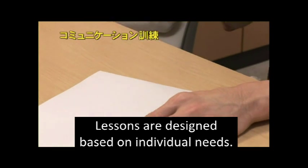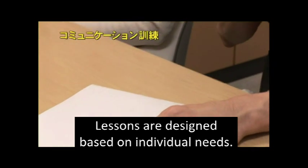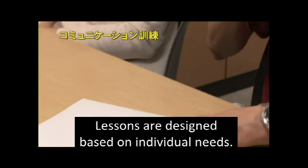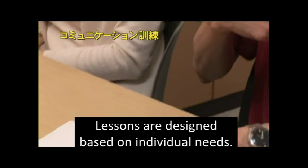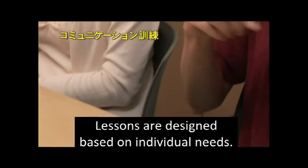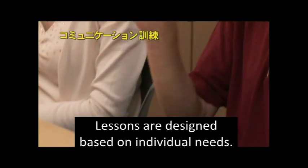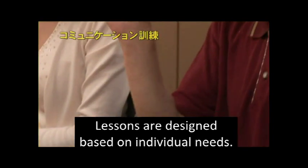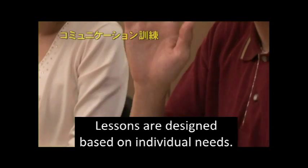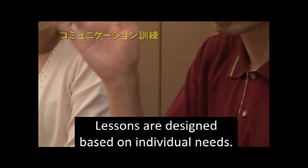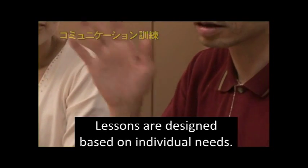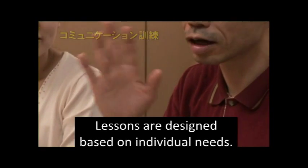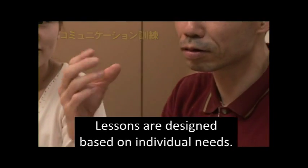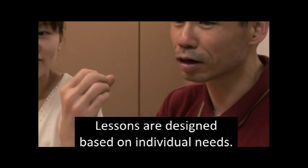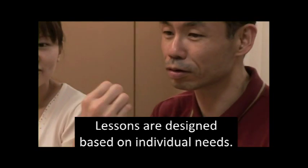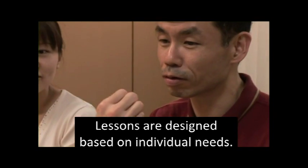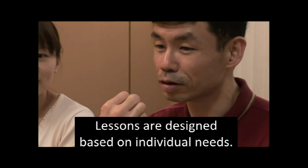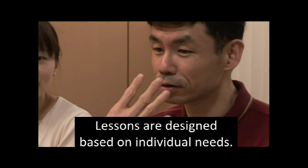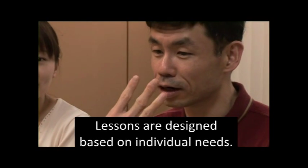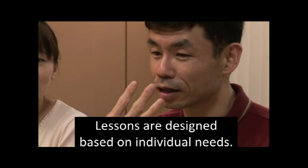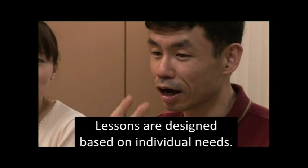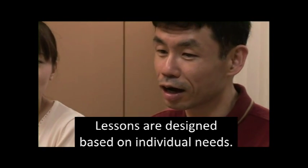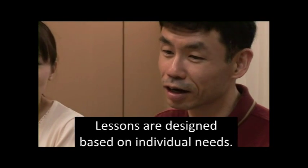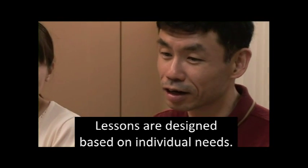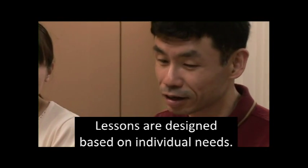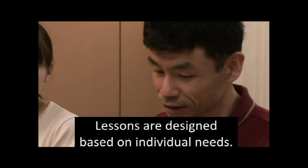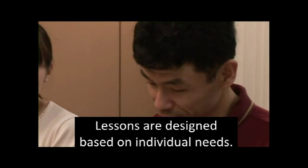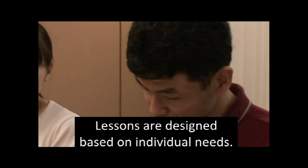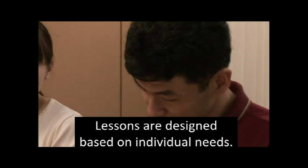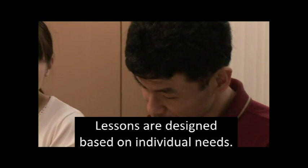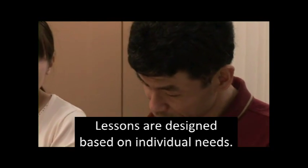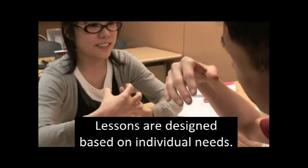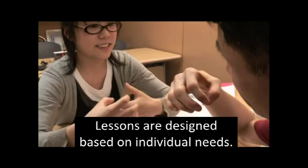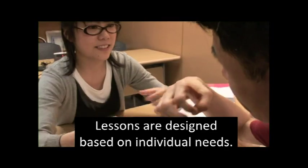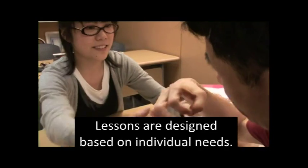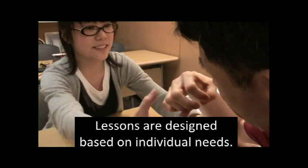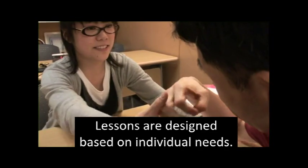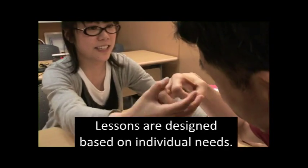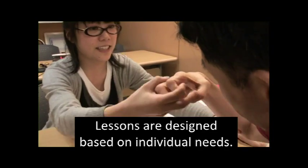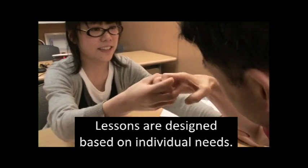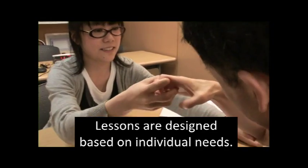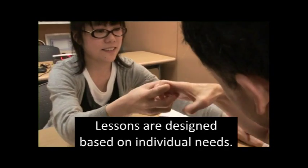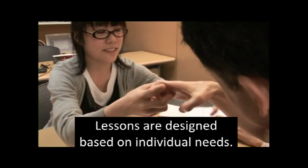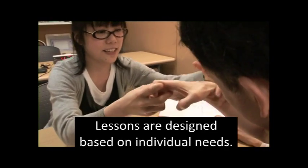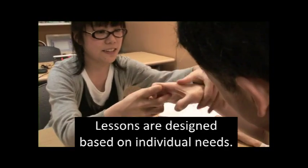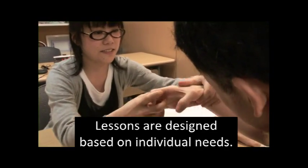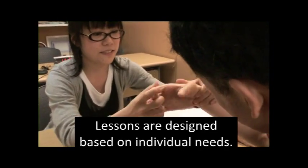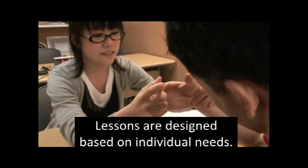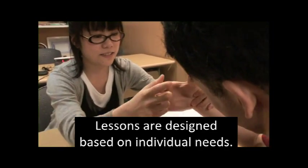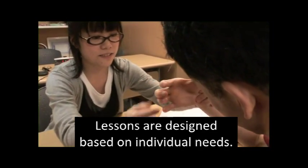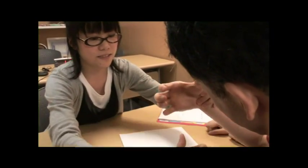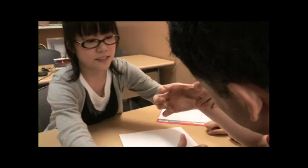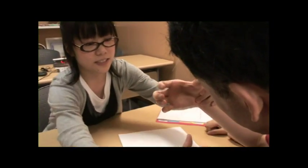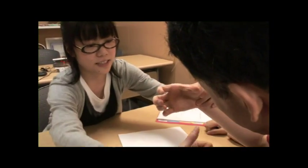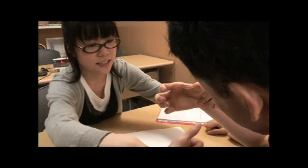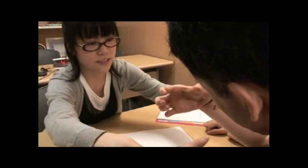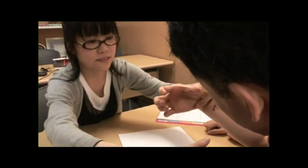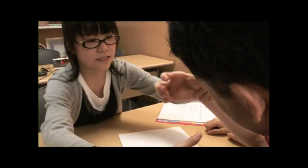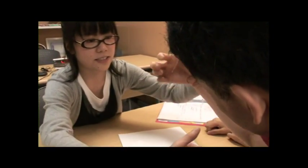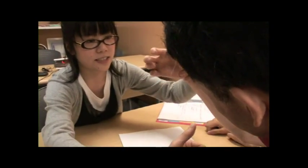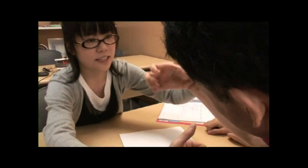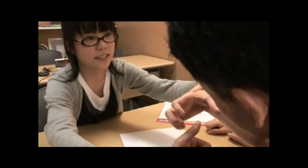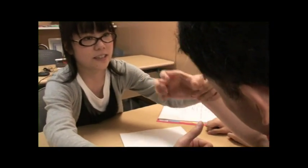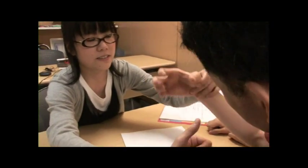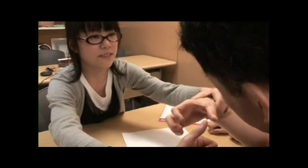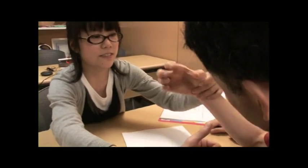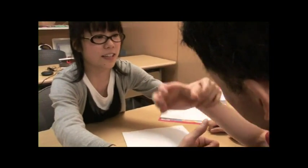獲得することはとても重要です。コミュニケーション訓練では、受講者一人一人の状